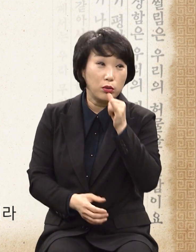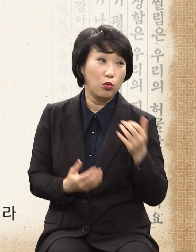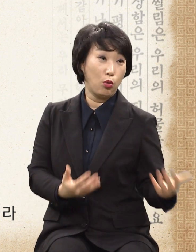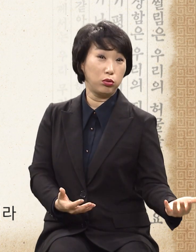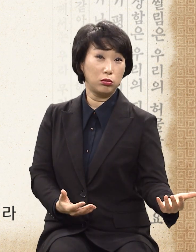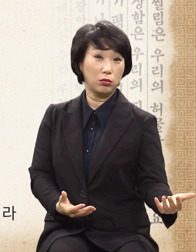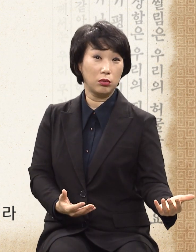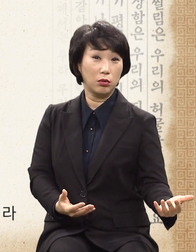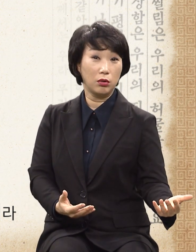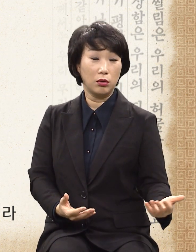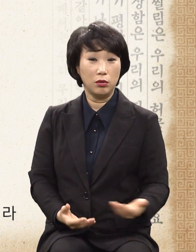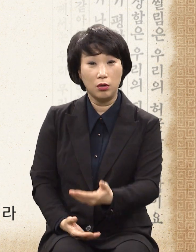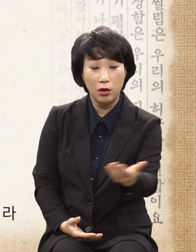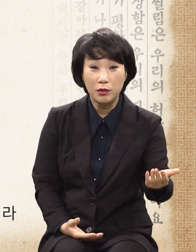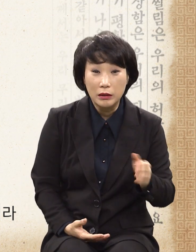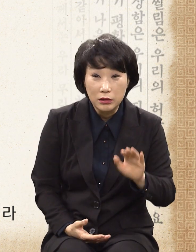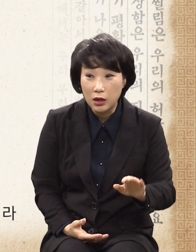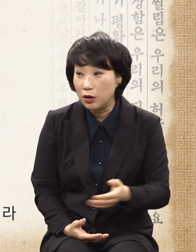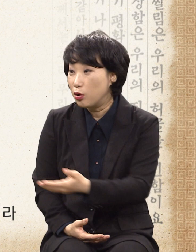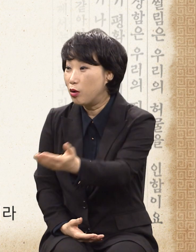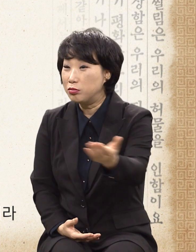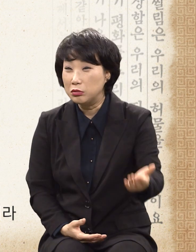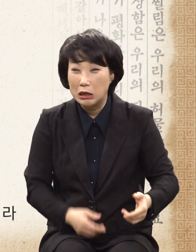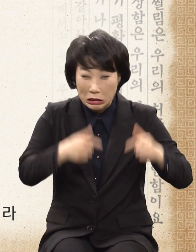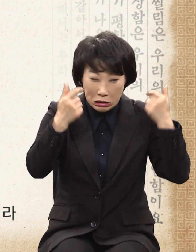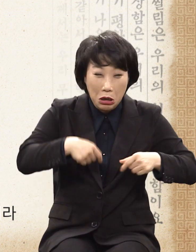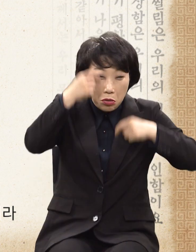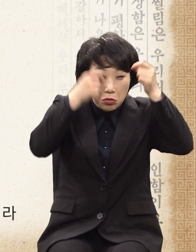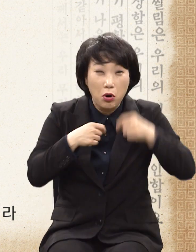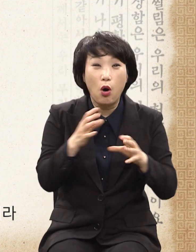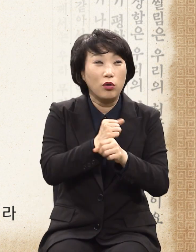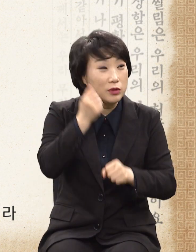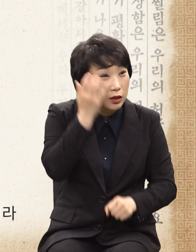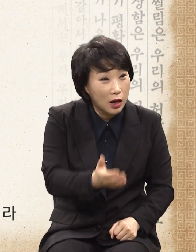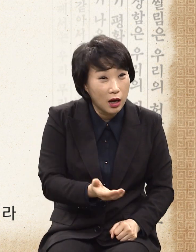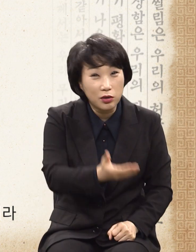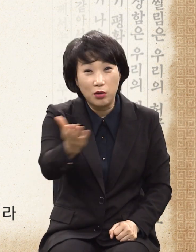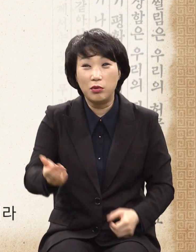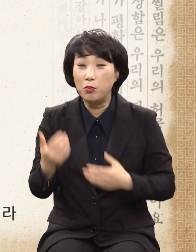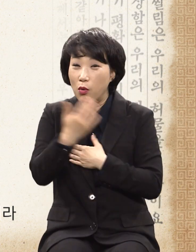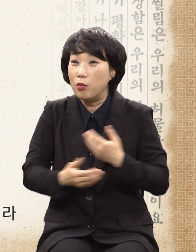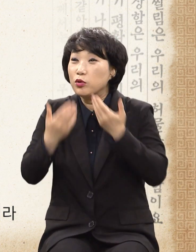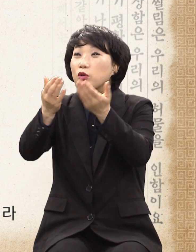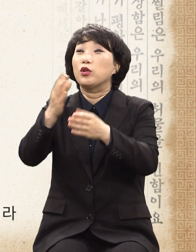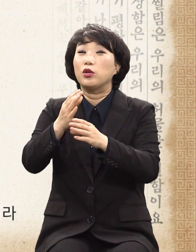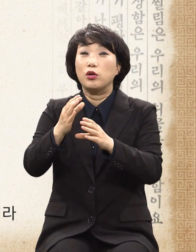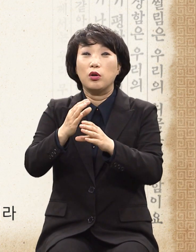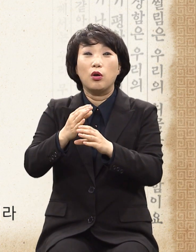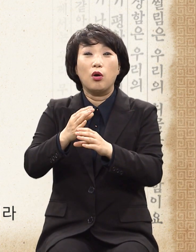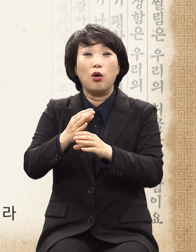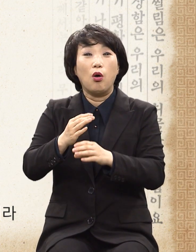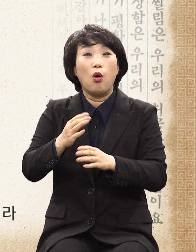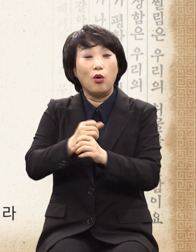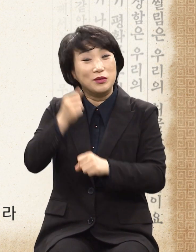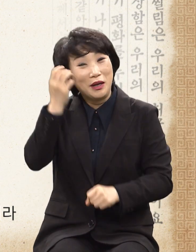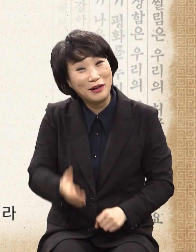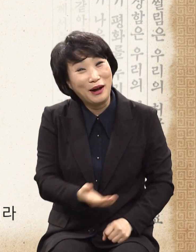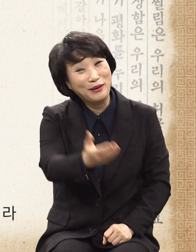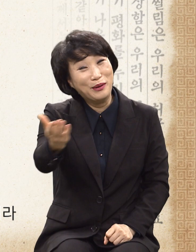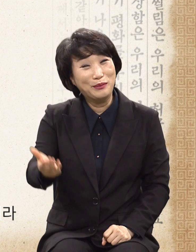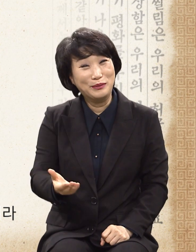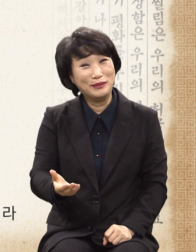그게. 응? 여러분이 언제 늘었으며 언제 못 바쳤더냐 이 말입니다.